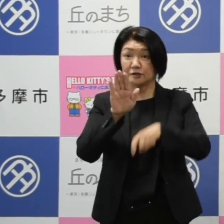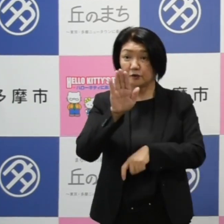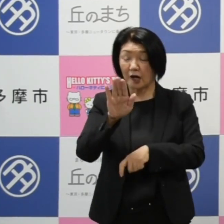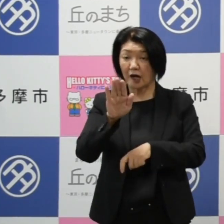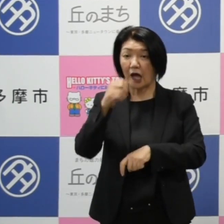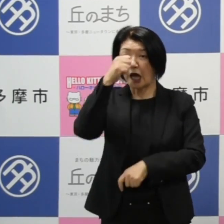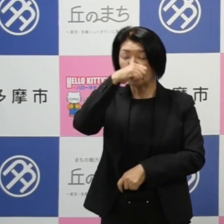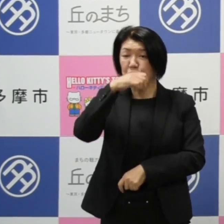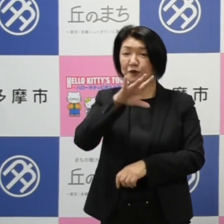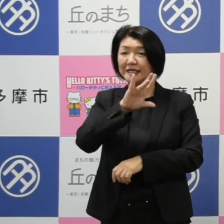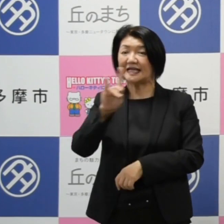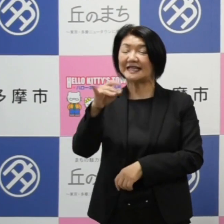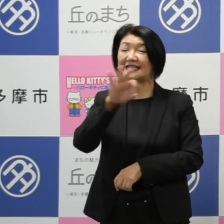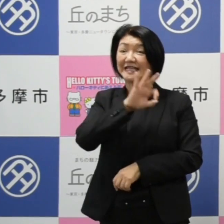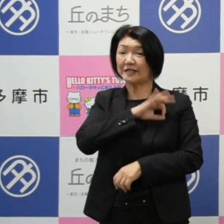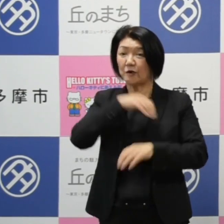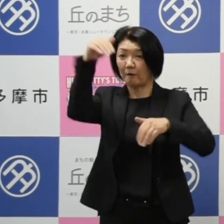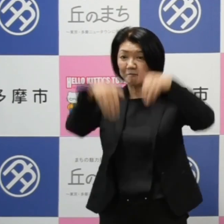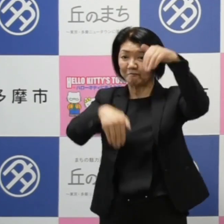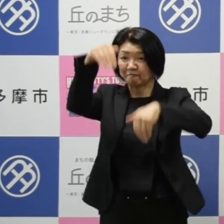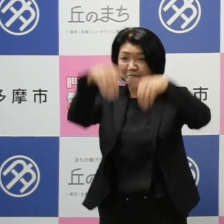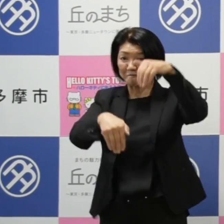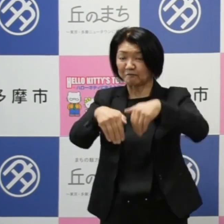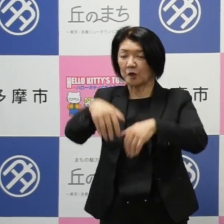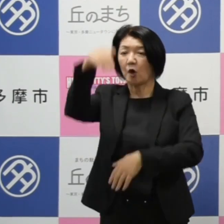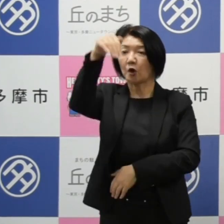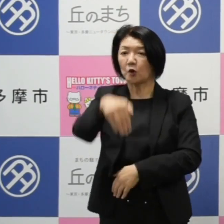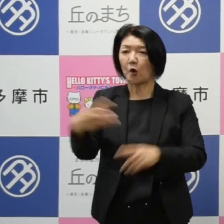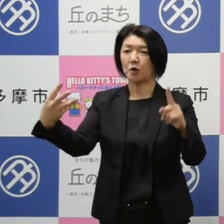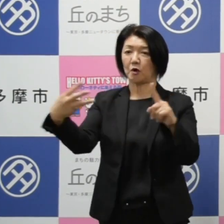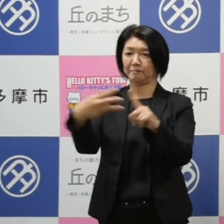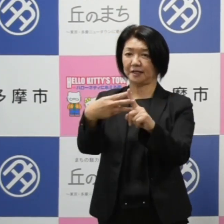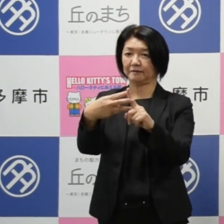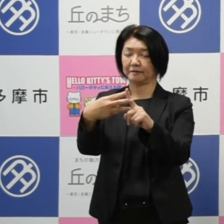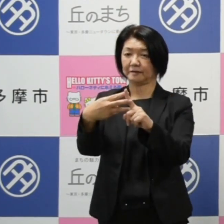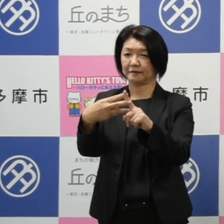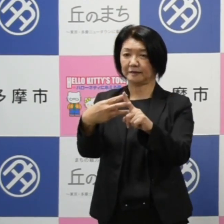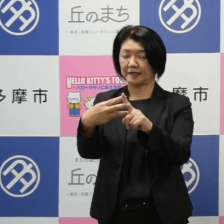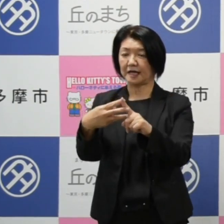議院議員総選挙の投票日です。期日